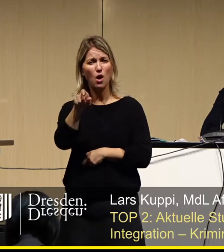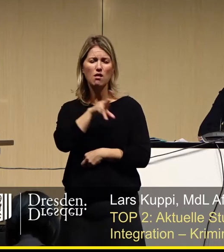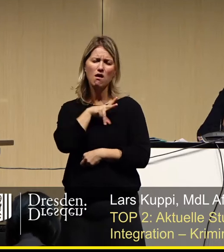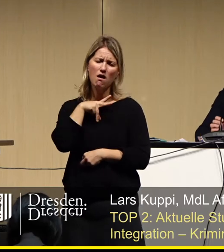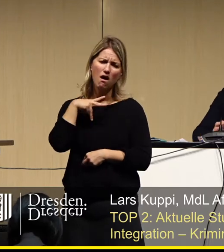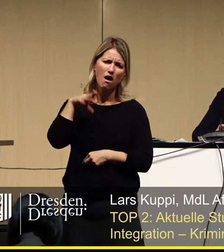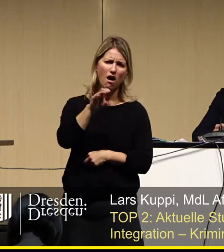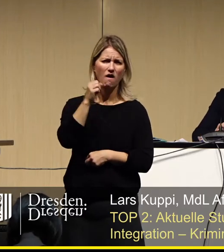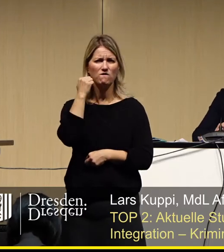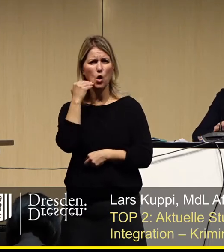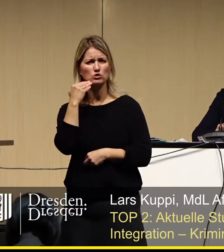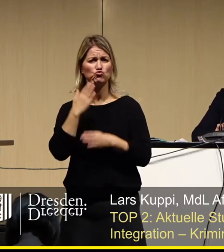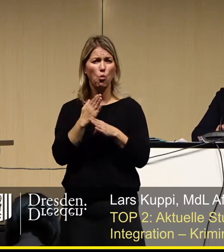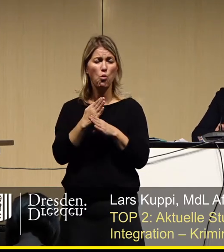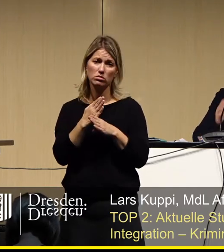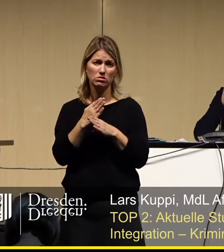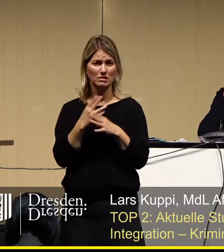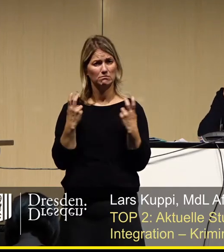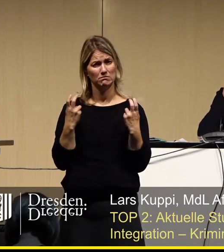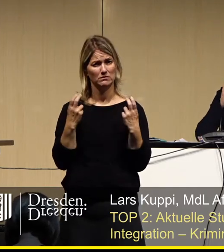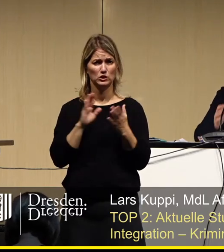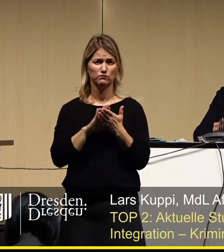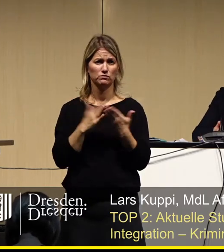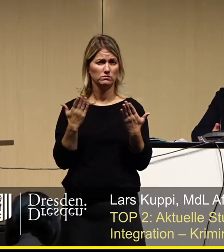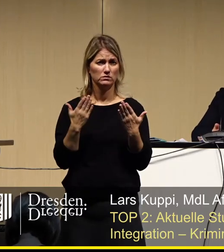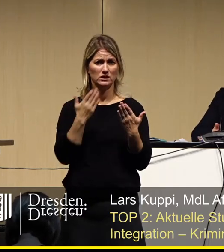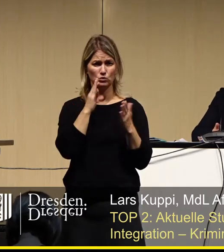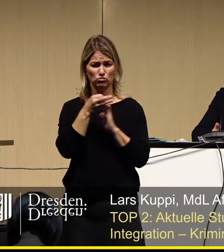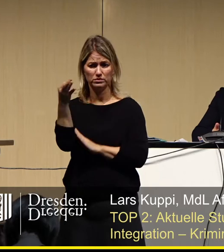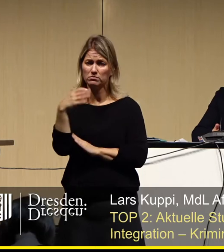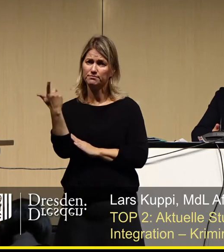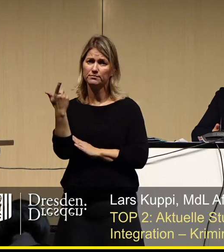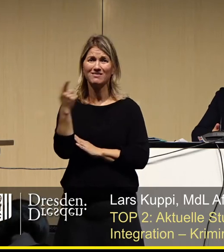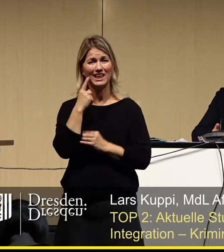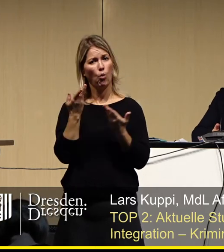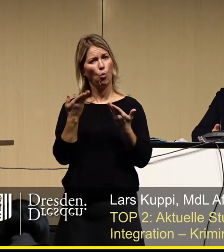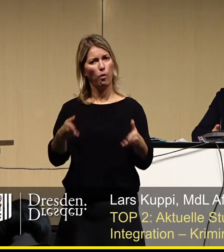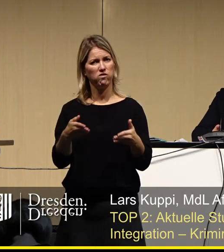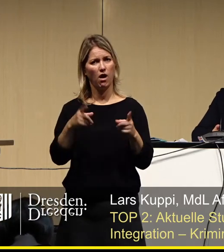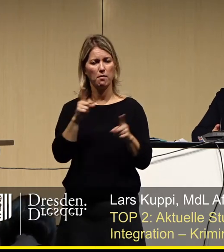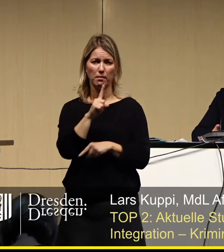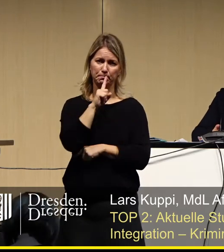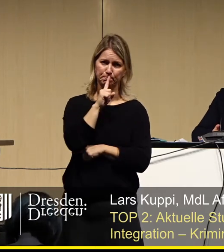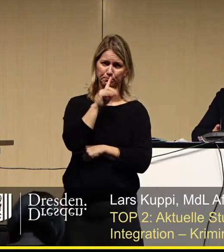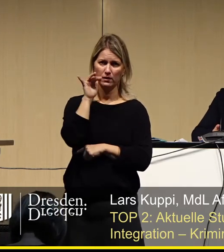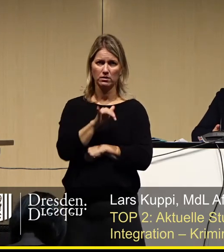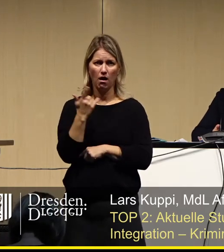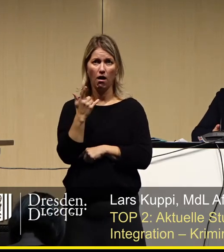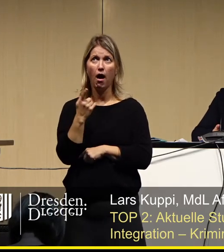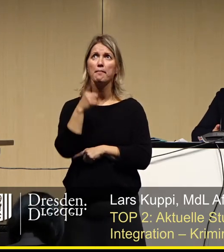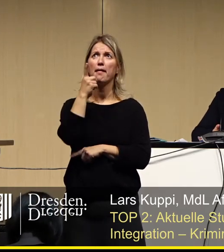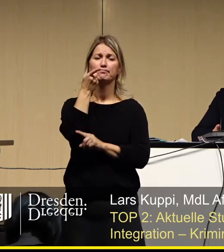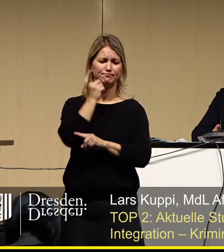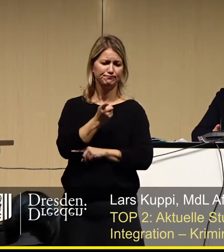ihr ungewohntes Umfeld aber nicht verlassen. Sie sind stille Opfer einer von oben verordneten